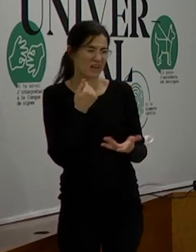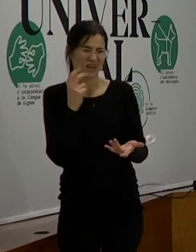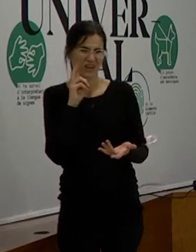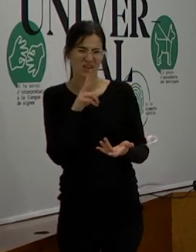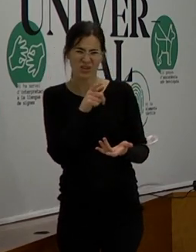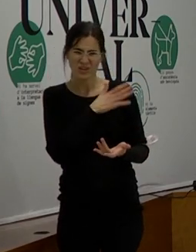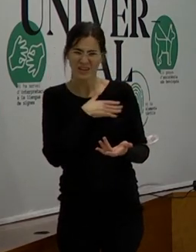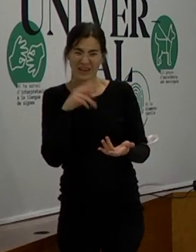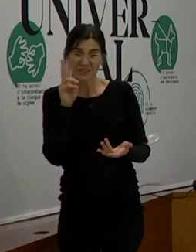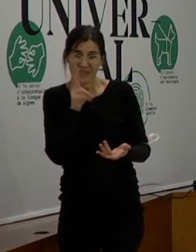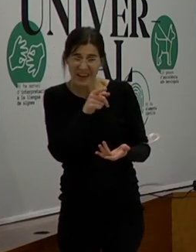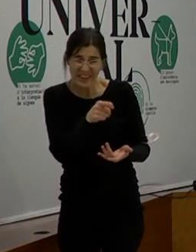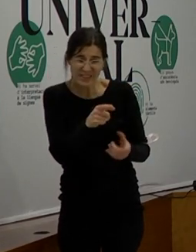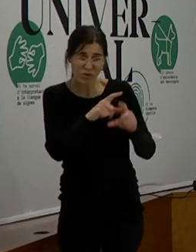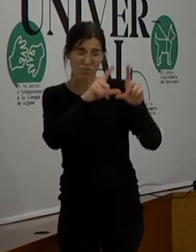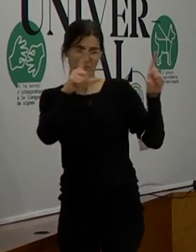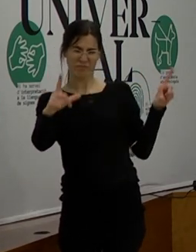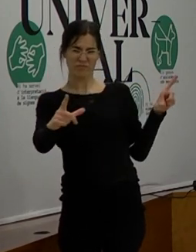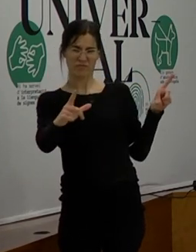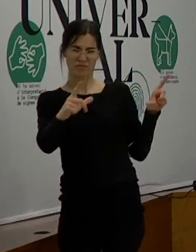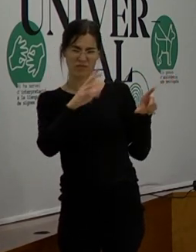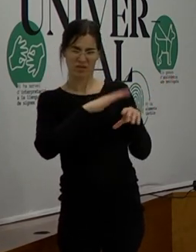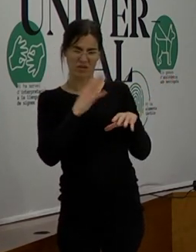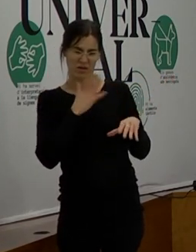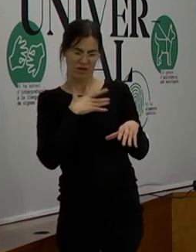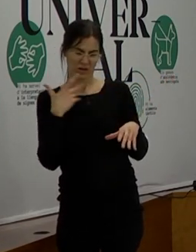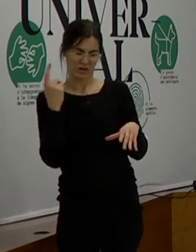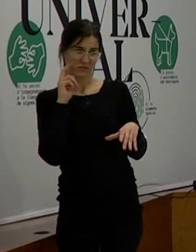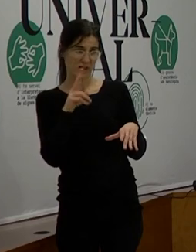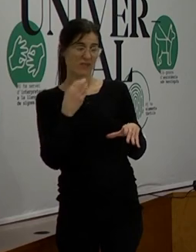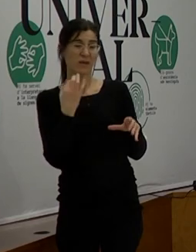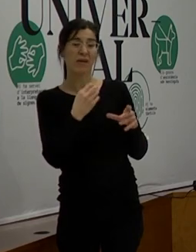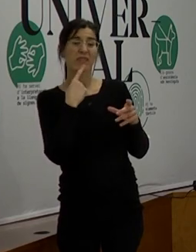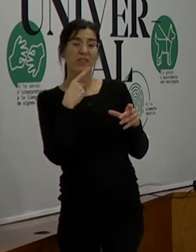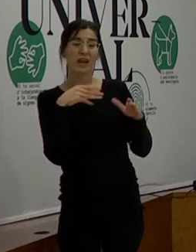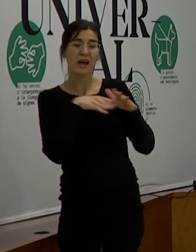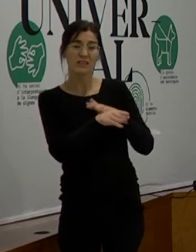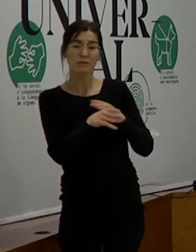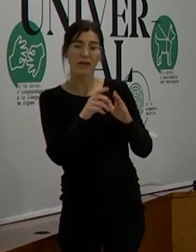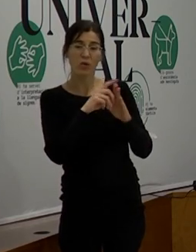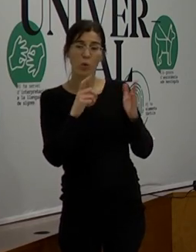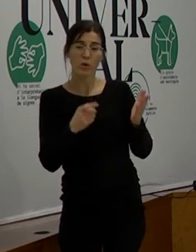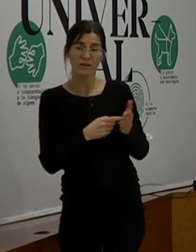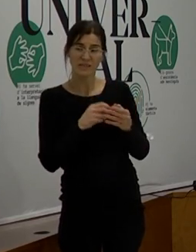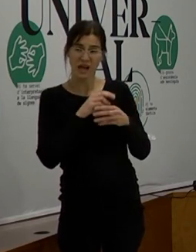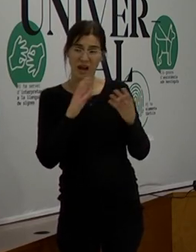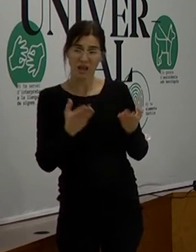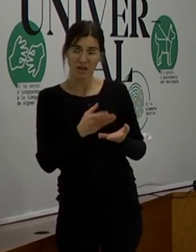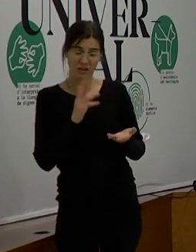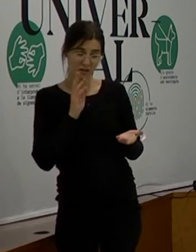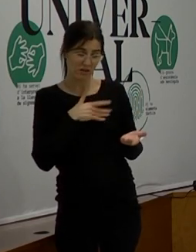sigui, vols fer-me un rètol com el de senyalètica aquest que ha posat accessibilitat universal? Bueno, ¿vale?